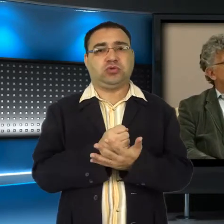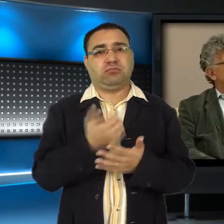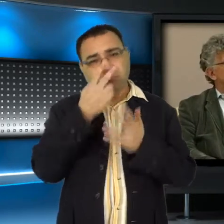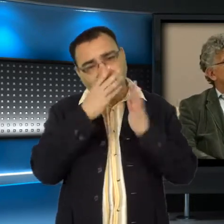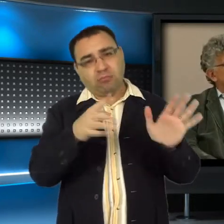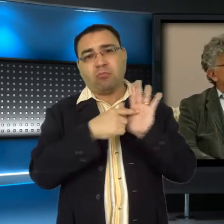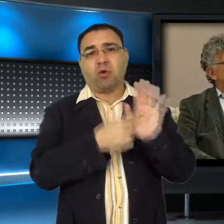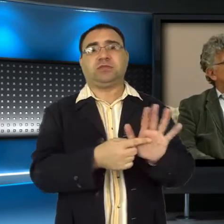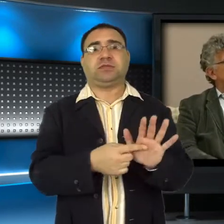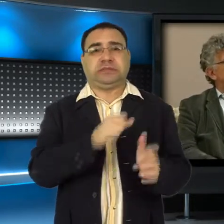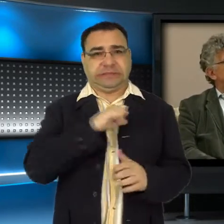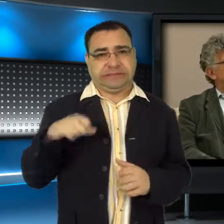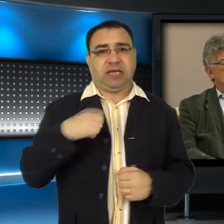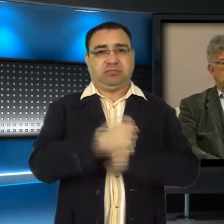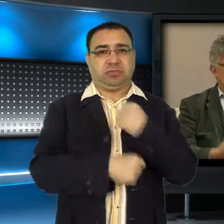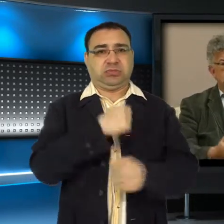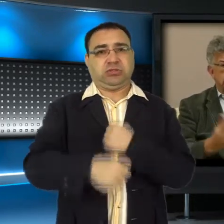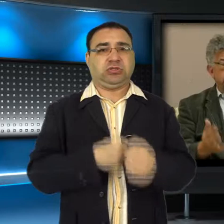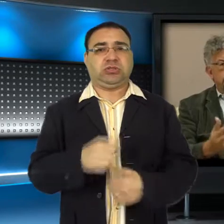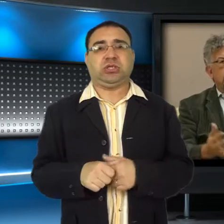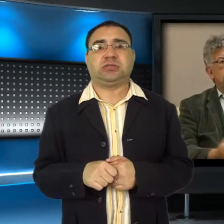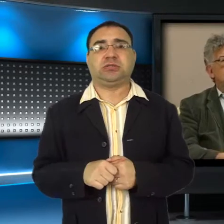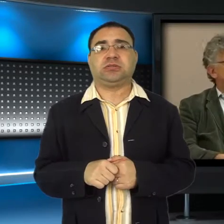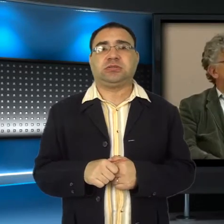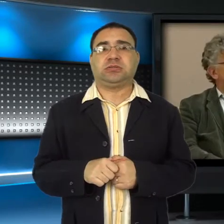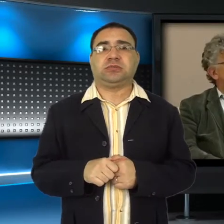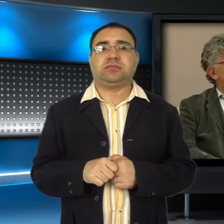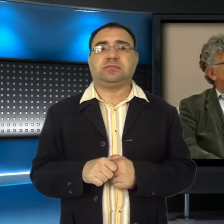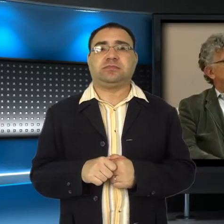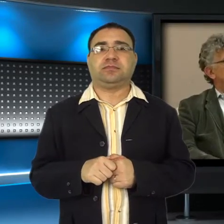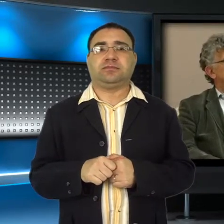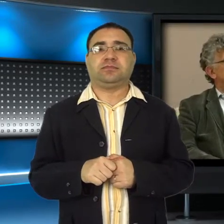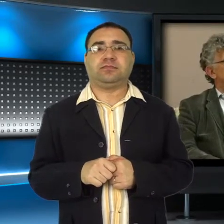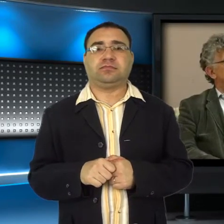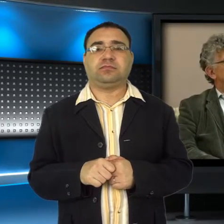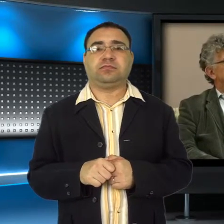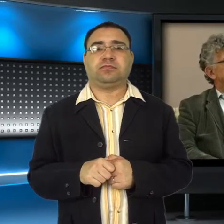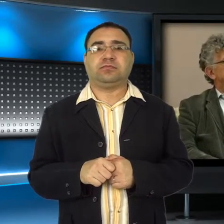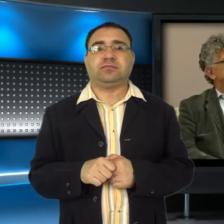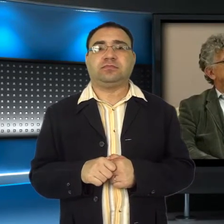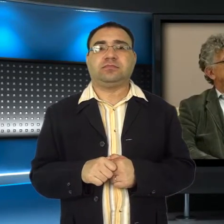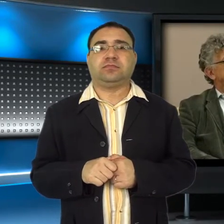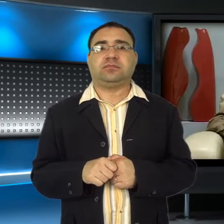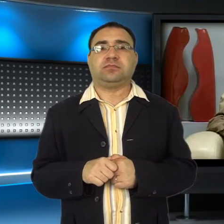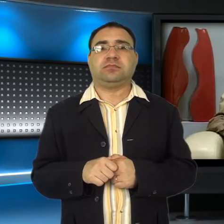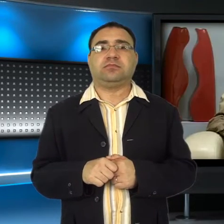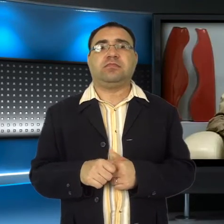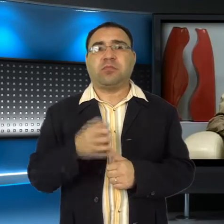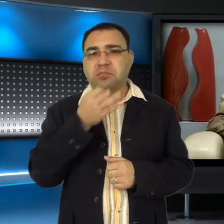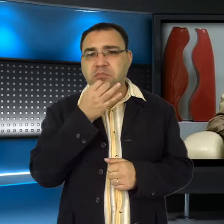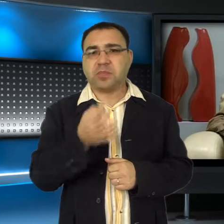bardziej autonomiczne, żeby móc przeżyć różne burze i inne rzeczy, które mogą mu się nadarzyć. Czy to